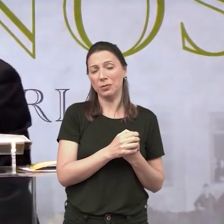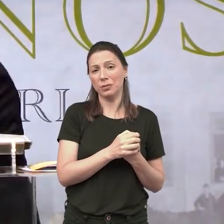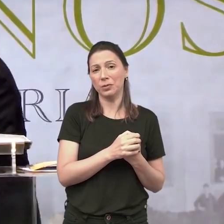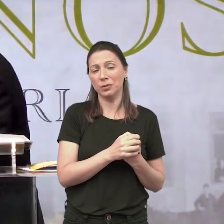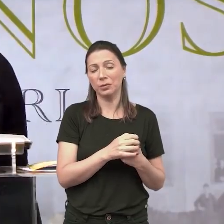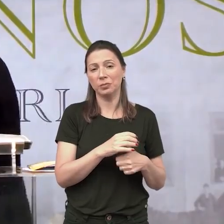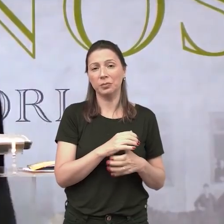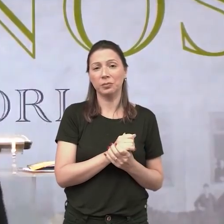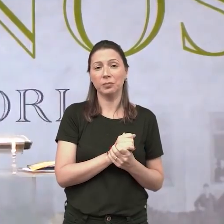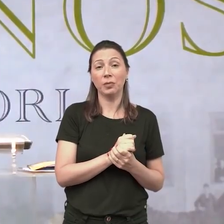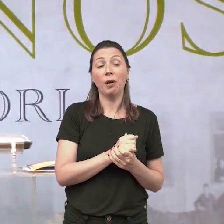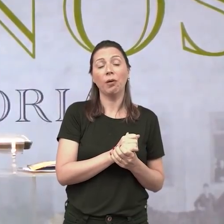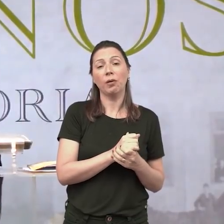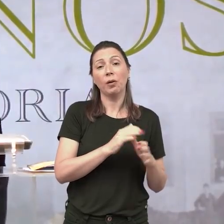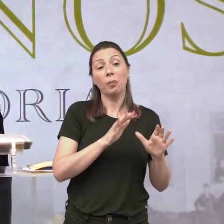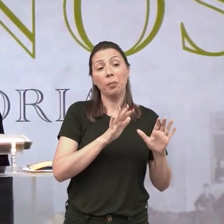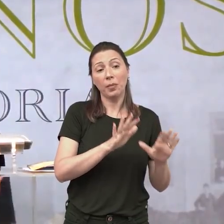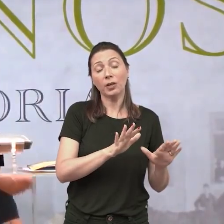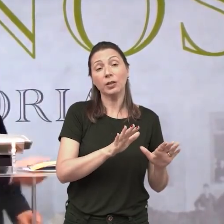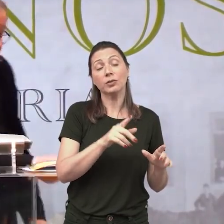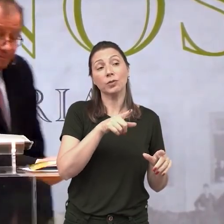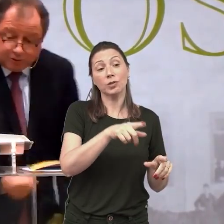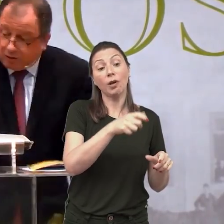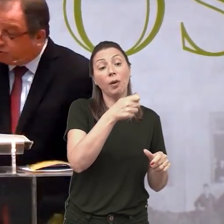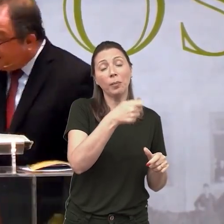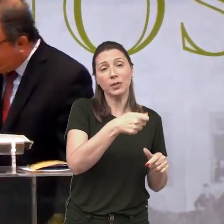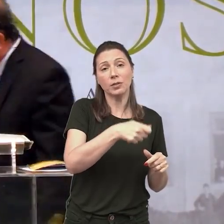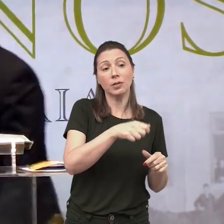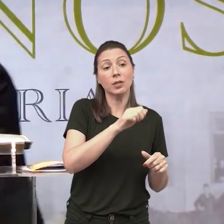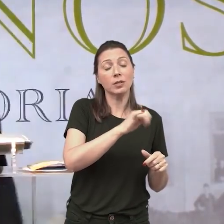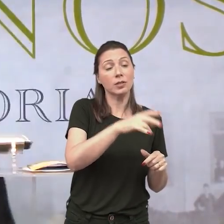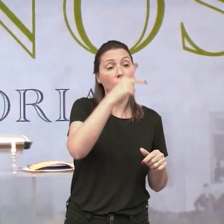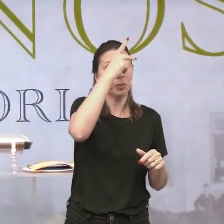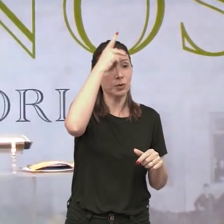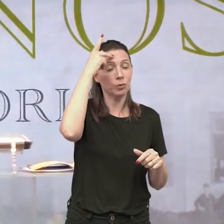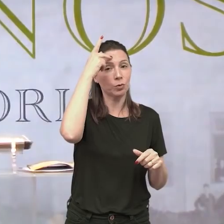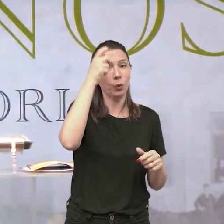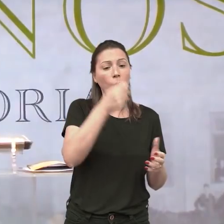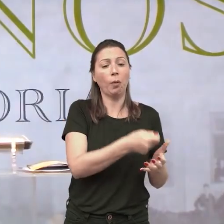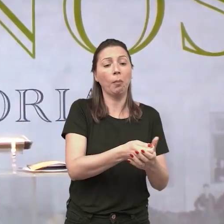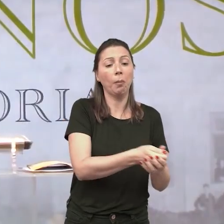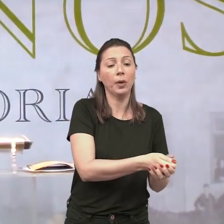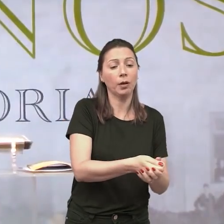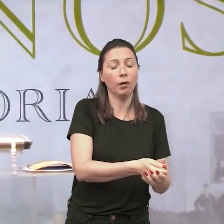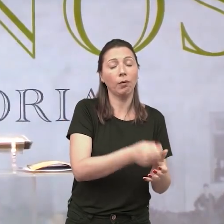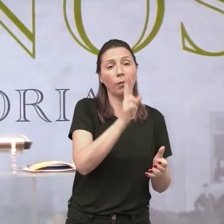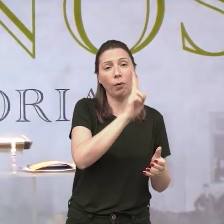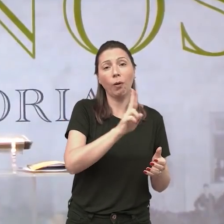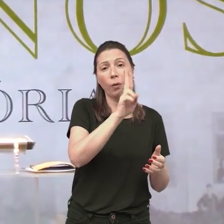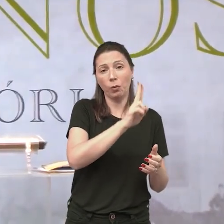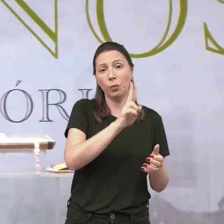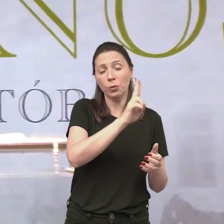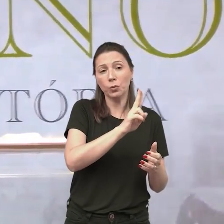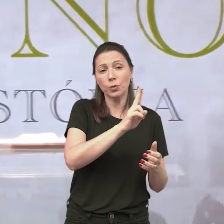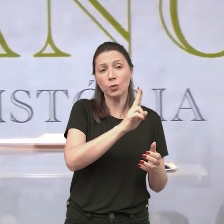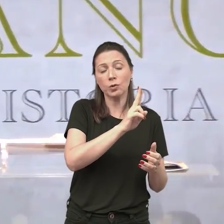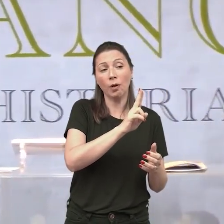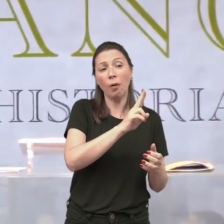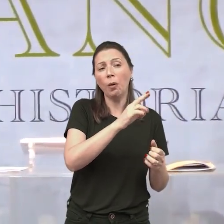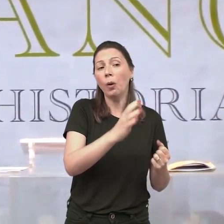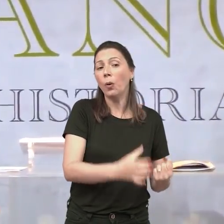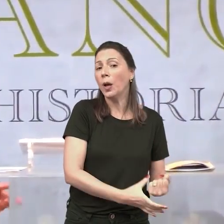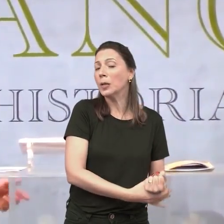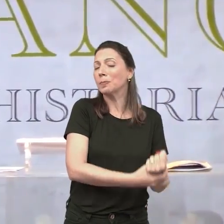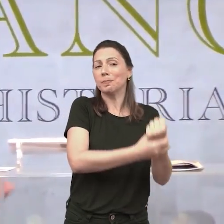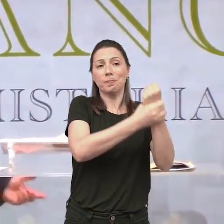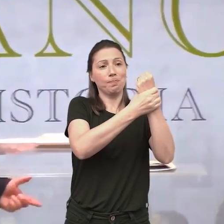mas que você precisa o quê? Momentaneamente. Quando a pessoa usa uma bengala, ele está se estribando naquela bengala,